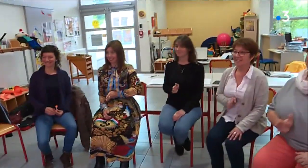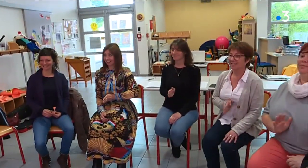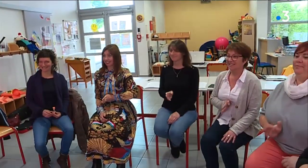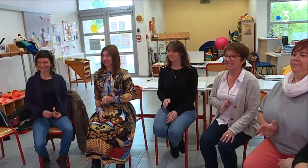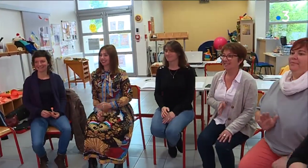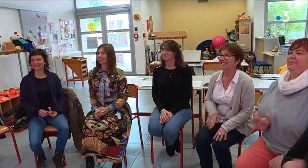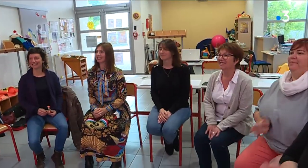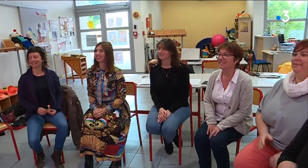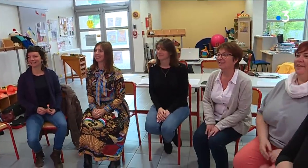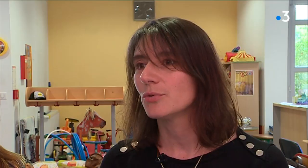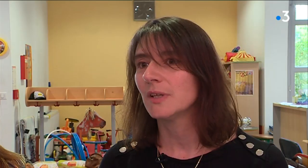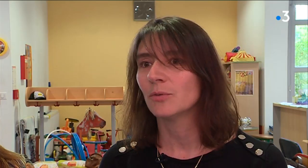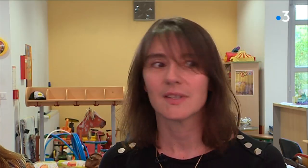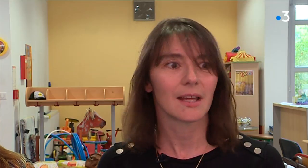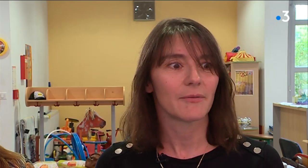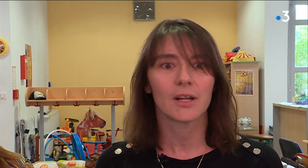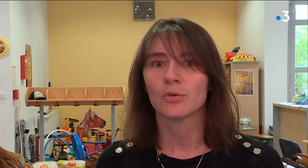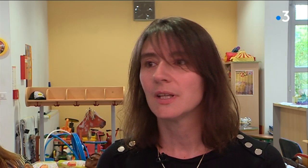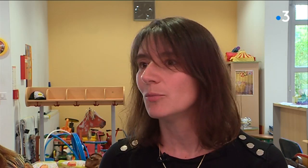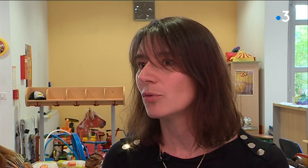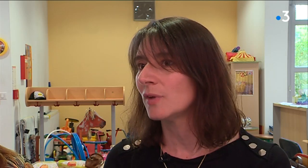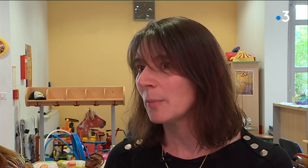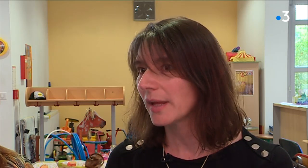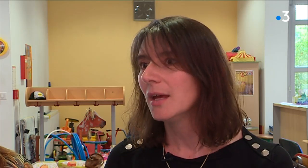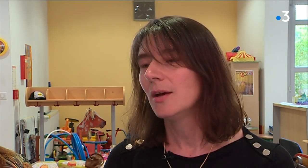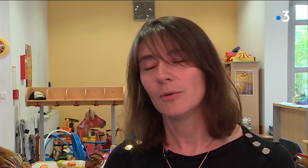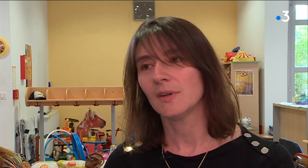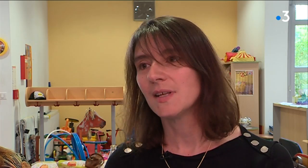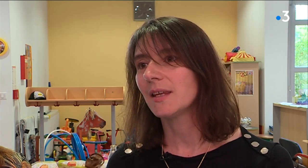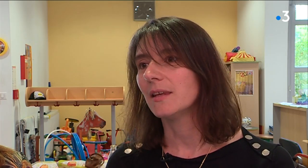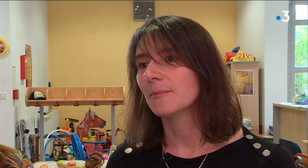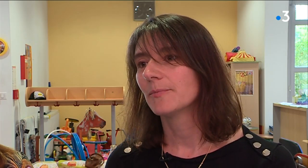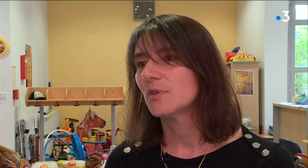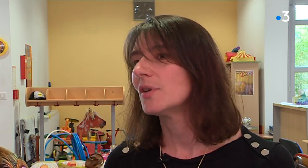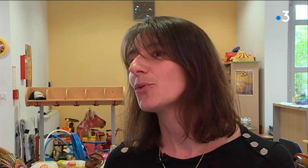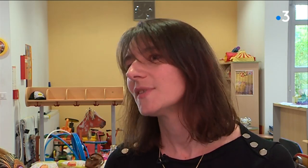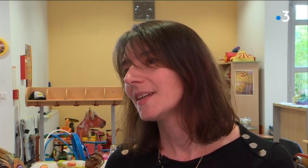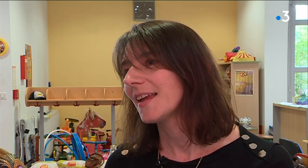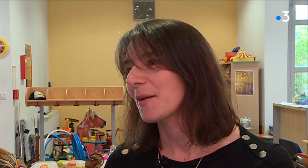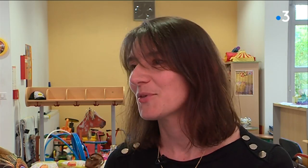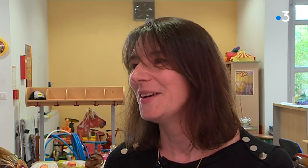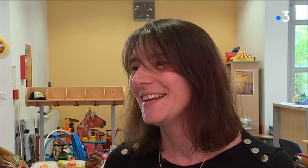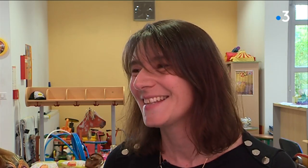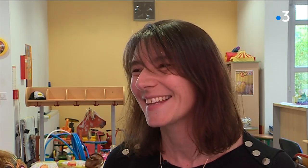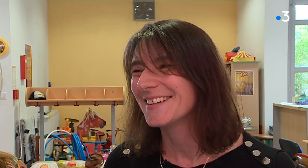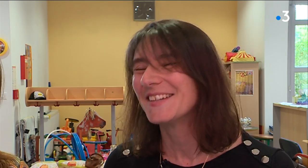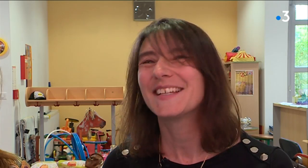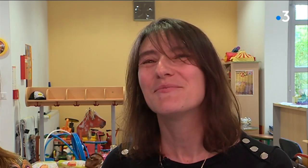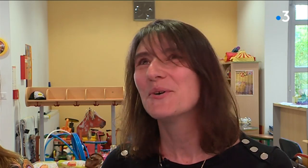On répète beaucoup les mêmes mots toute la journée donc c'est qu'à la fin de la journée, les mots qu'on a appris, on les a acquis si on les entretient derrière parce qu'un serpent, les animaux,